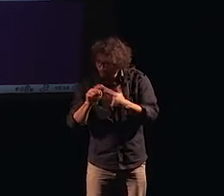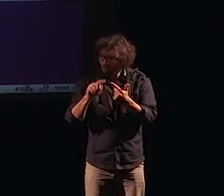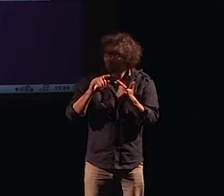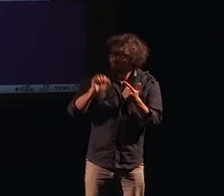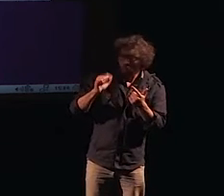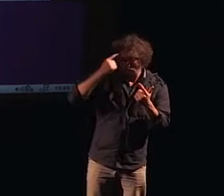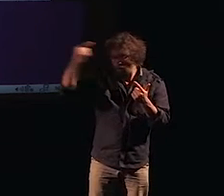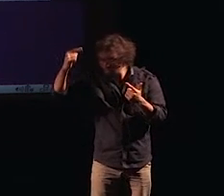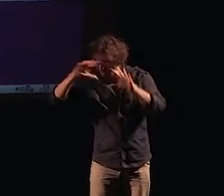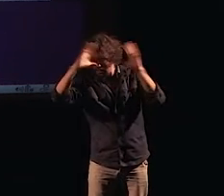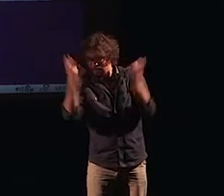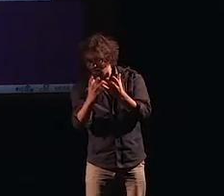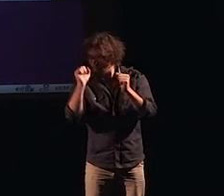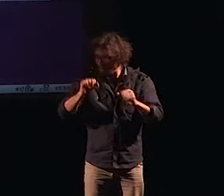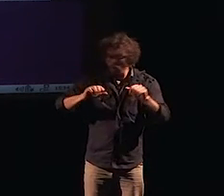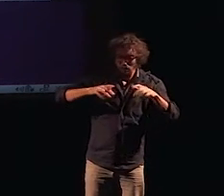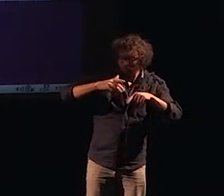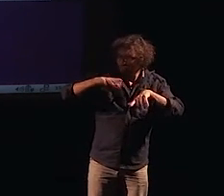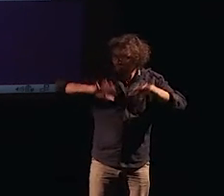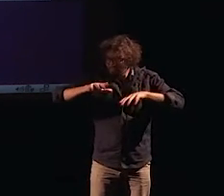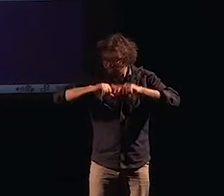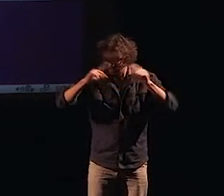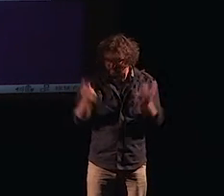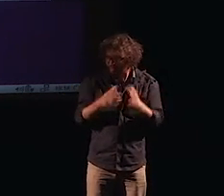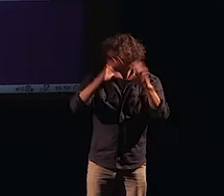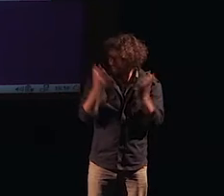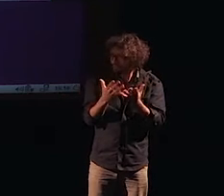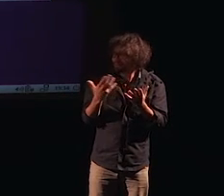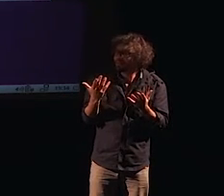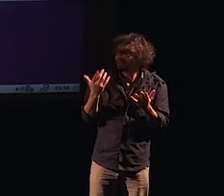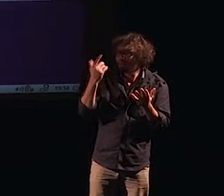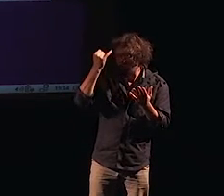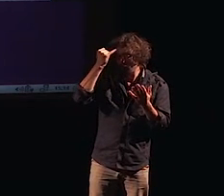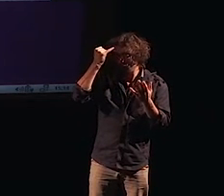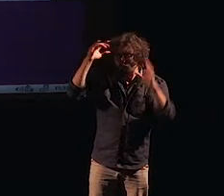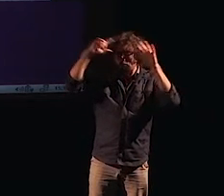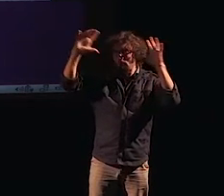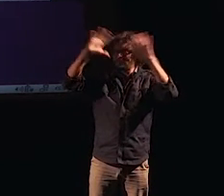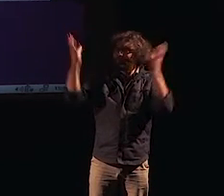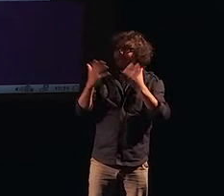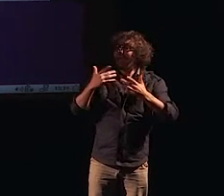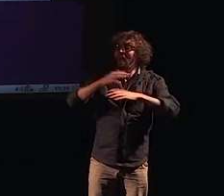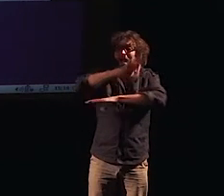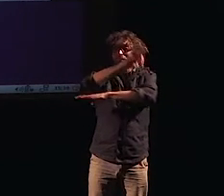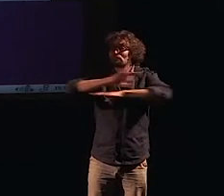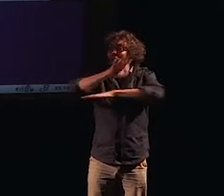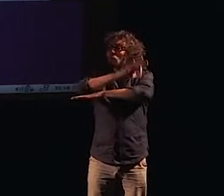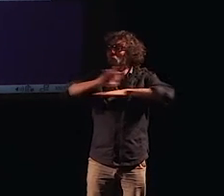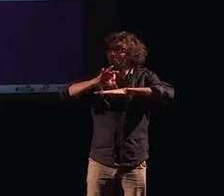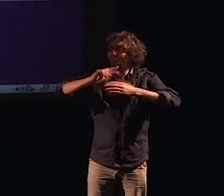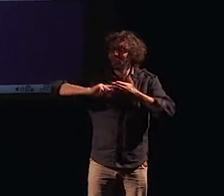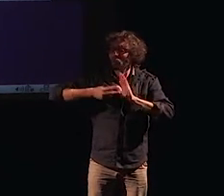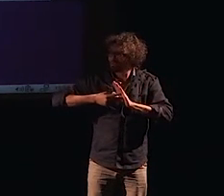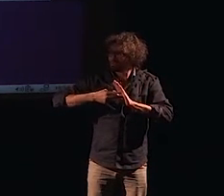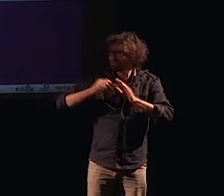être des gestes, ça peut être des... Le dispositif, c'est toute cette architecture technologique. Quand je dis technologique, c'est la technologie de la... Enfin, ça peut être de la technologie